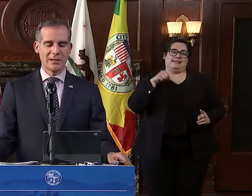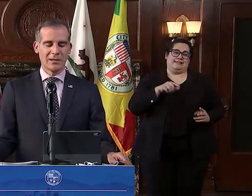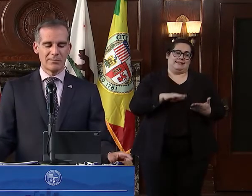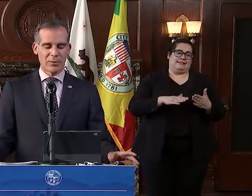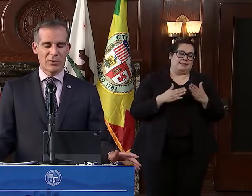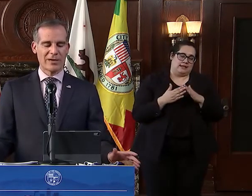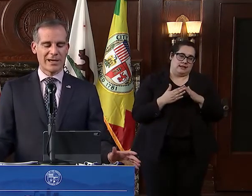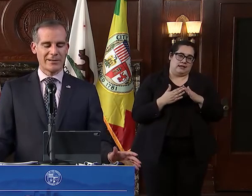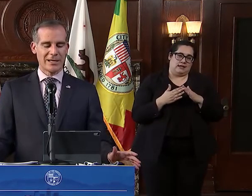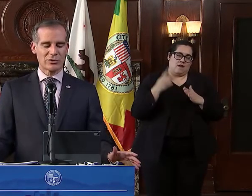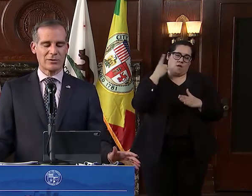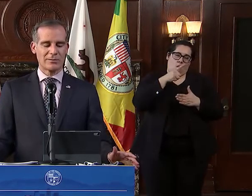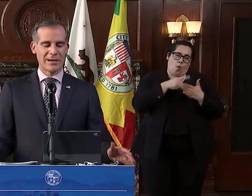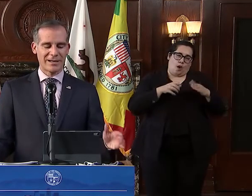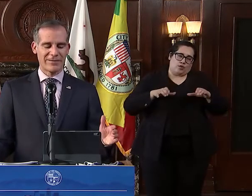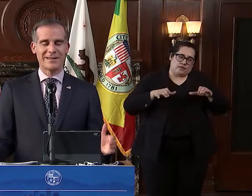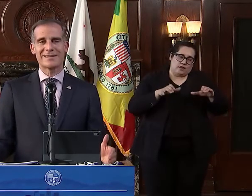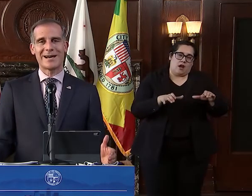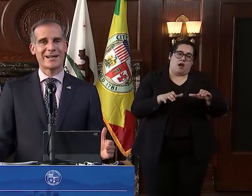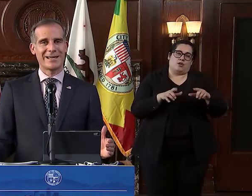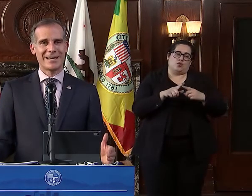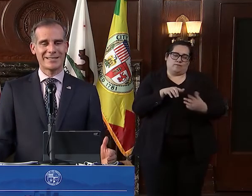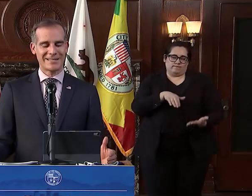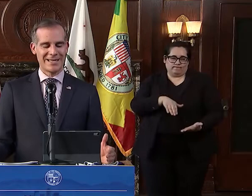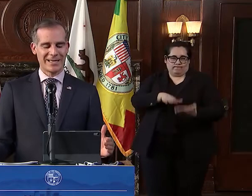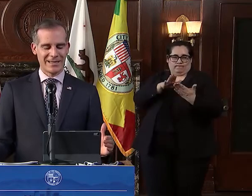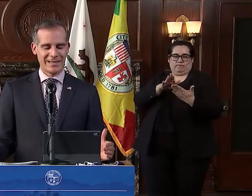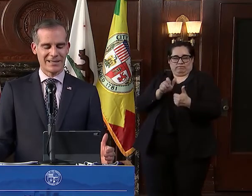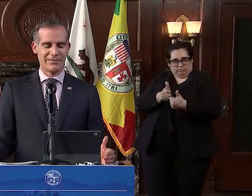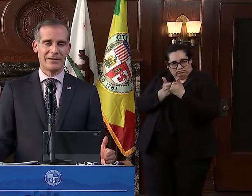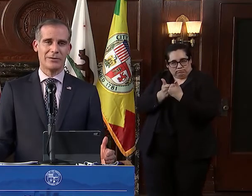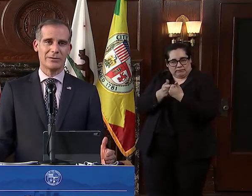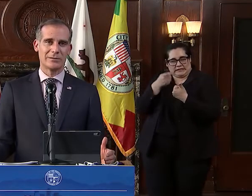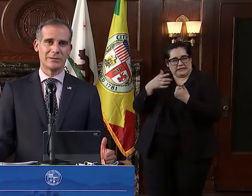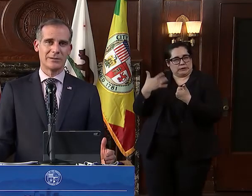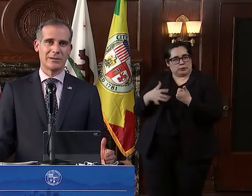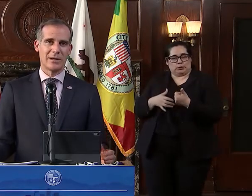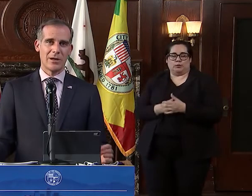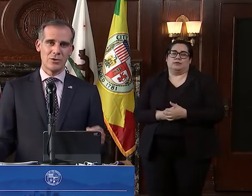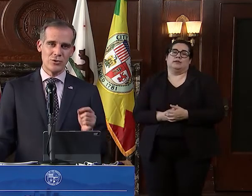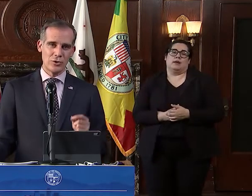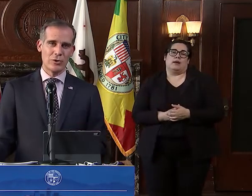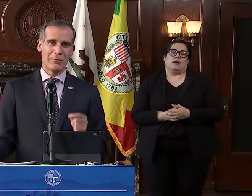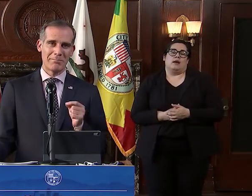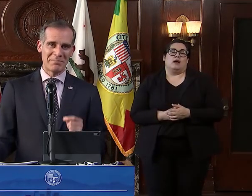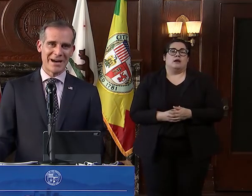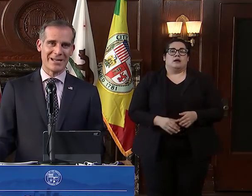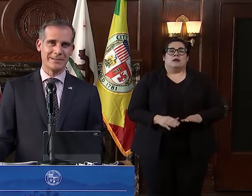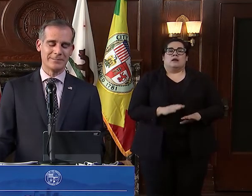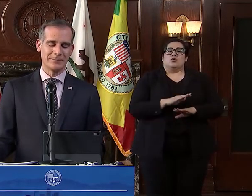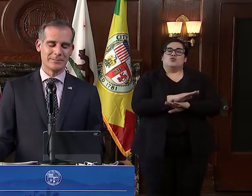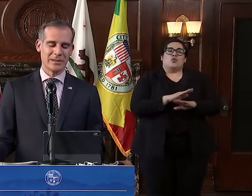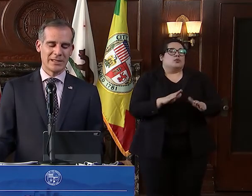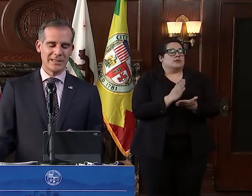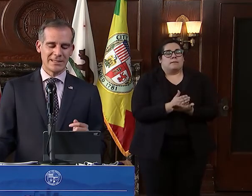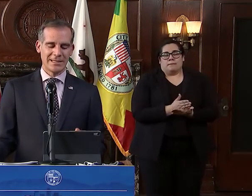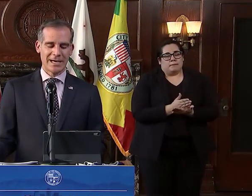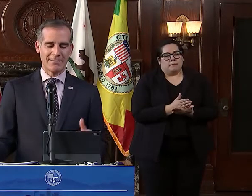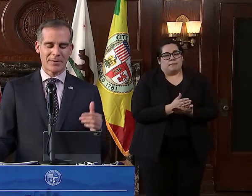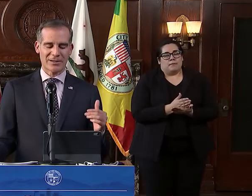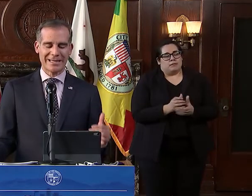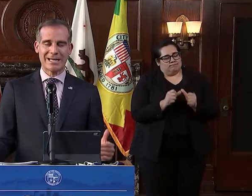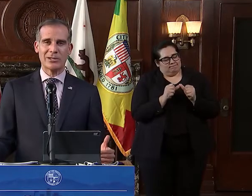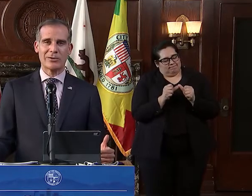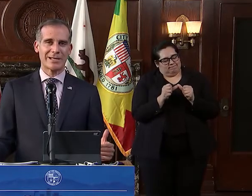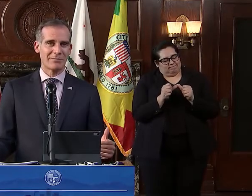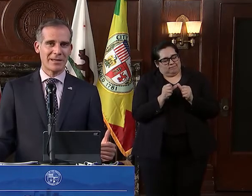ciudad por lo que han hecho para enfrentar este desafío. No paren.